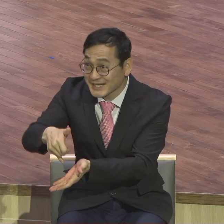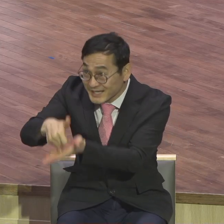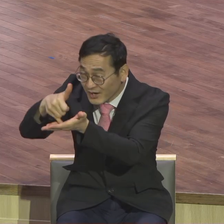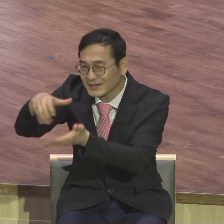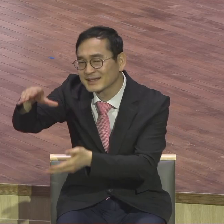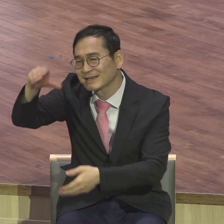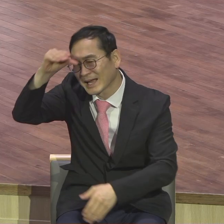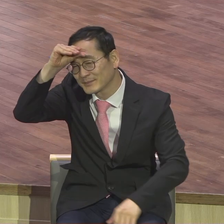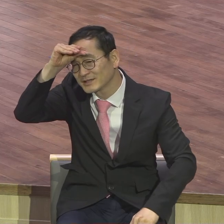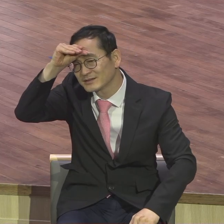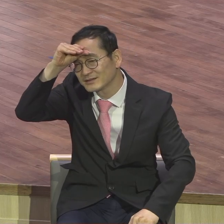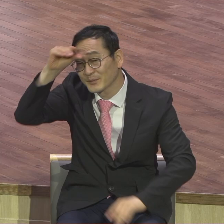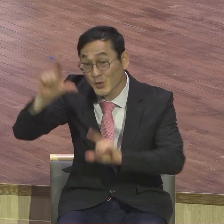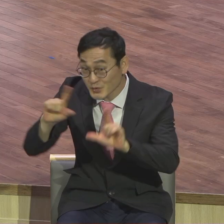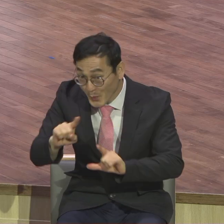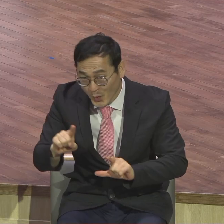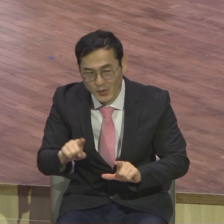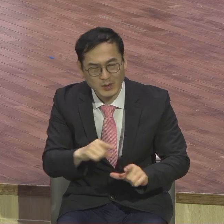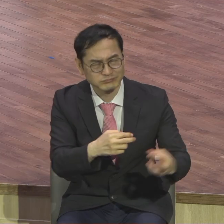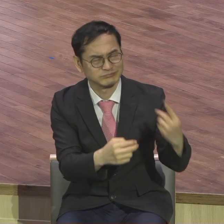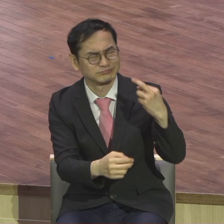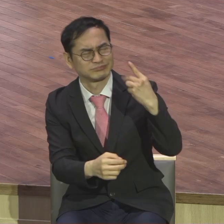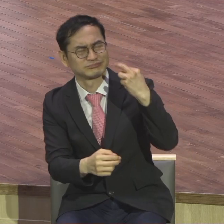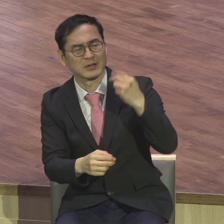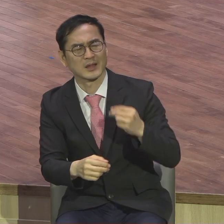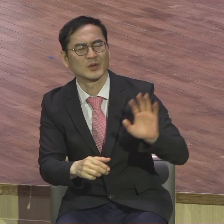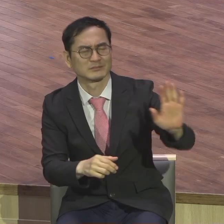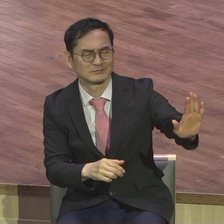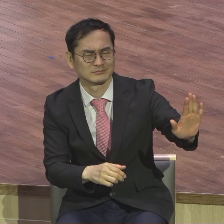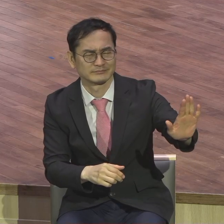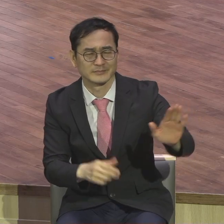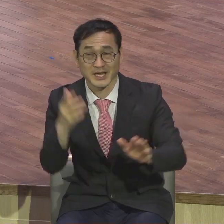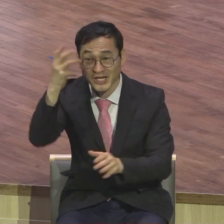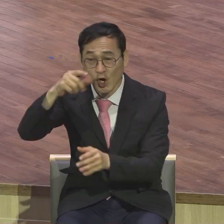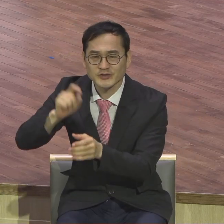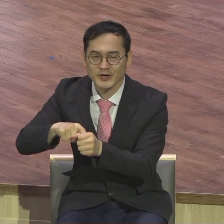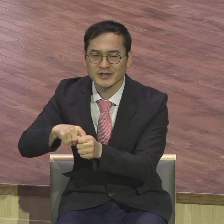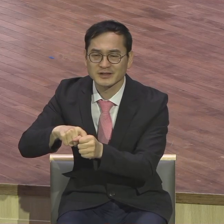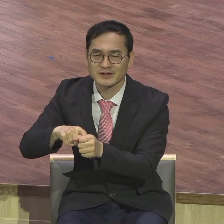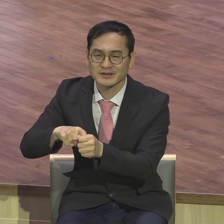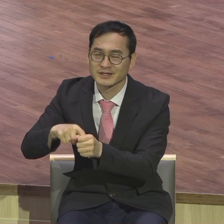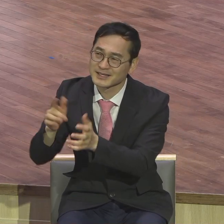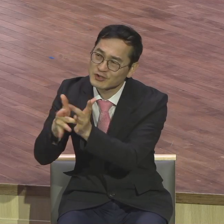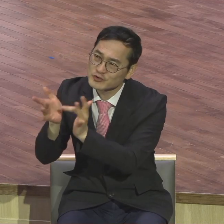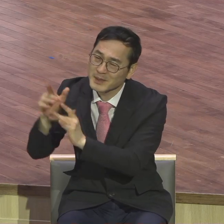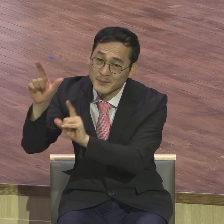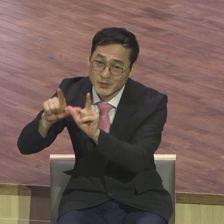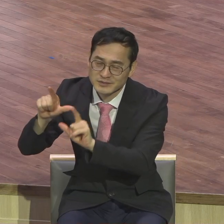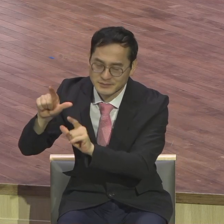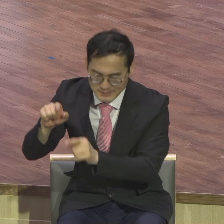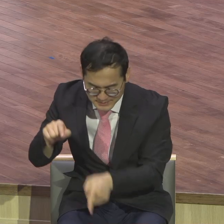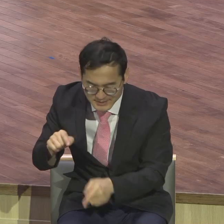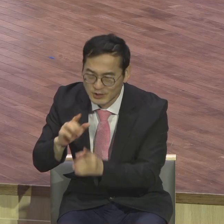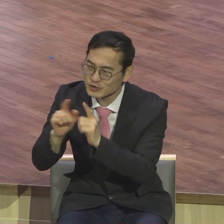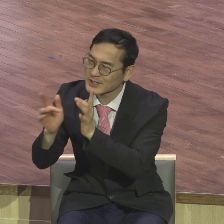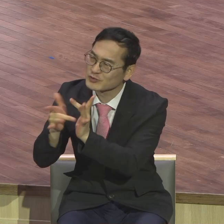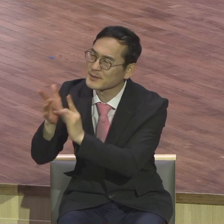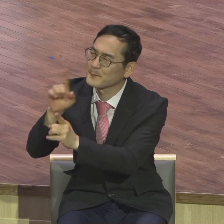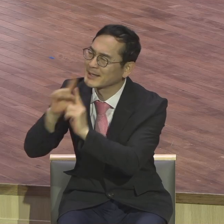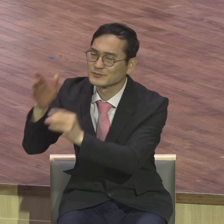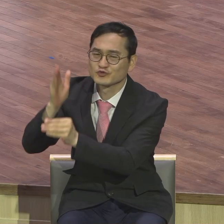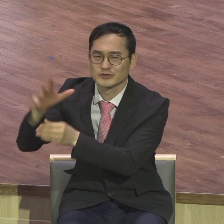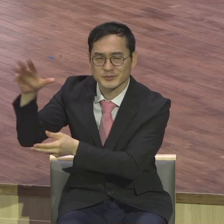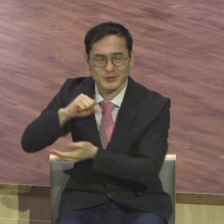영적으로 해석하고 영적 교훈이 되기 바랍니다. 그래야 됩니다. 오늘 본문 통해서 이 제목이 뭡니까? 아가페